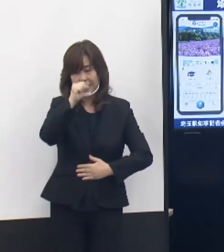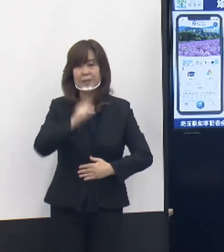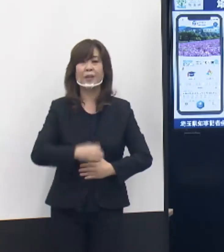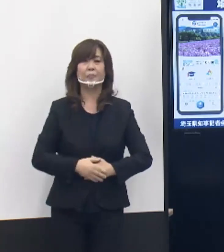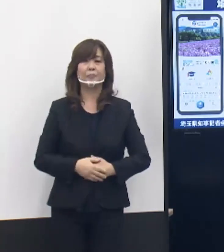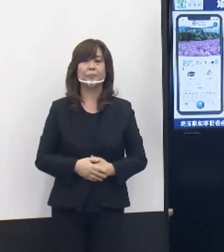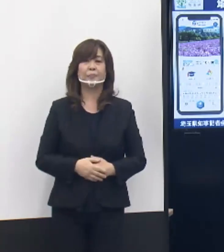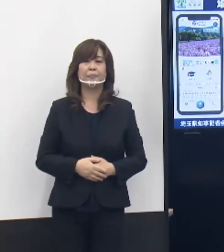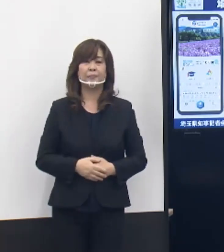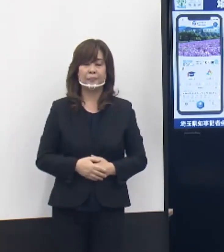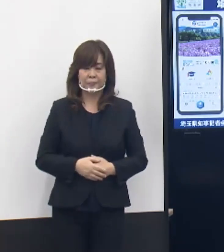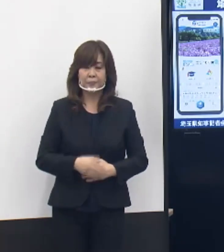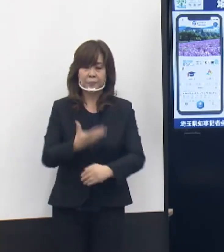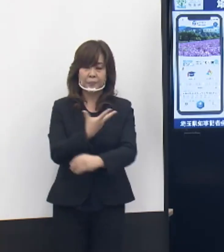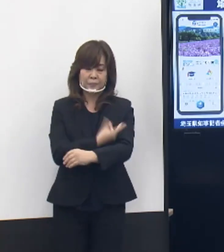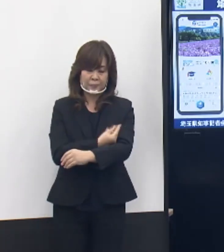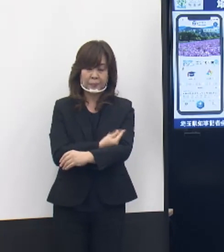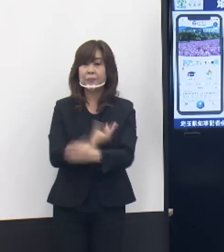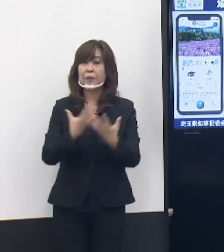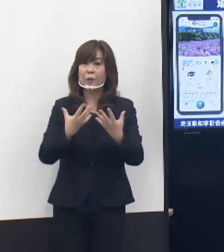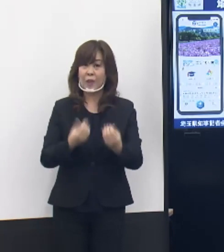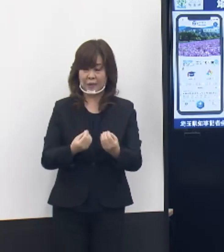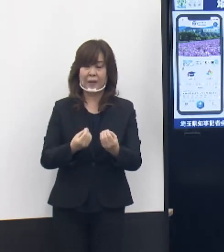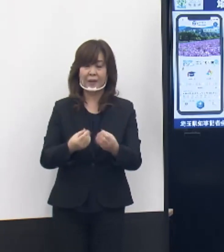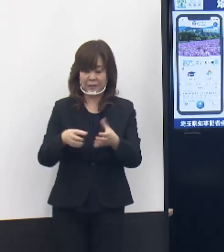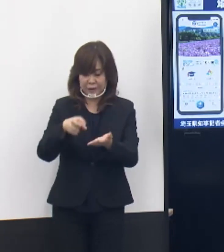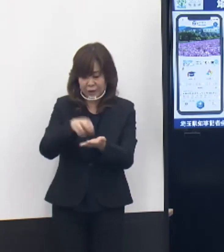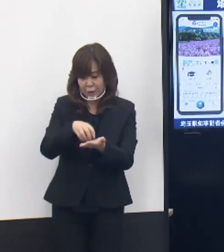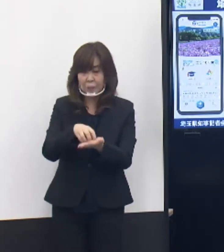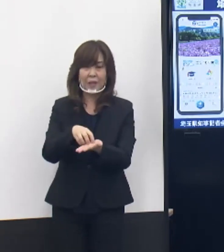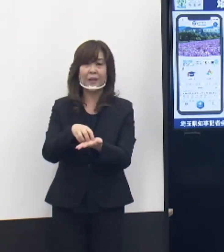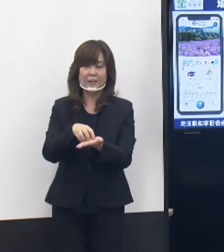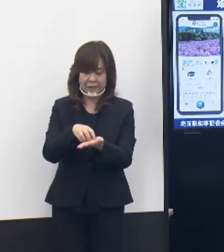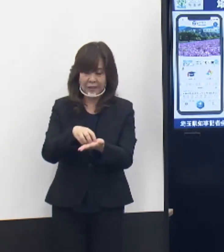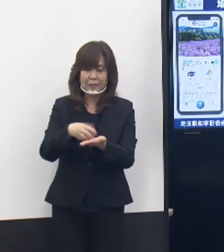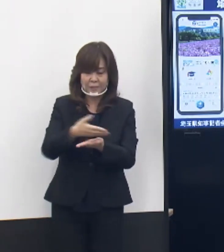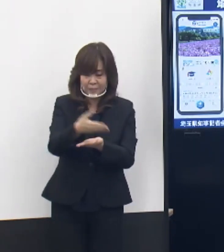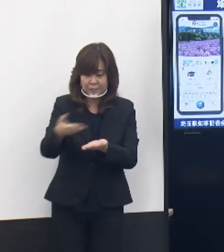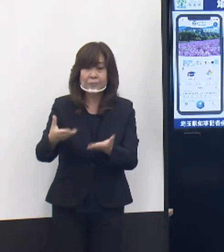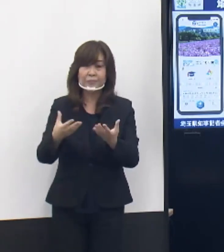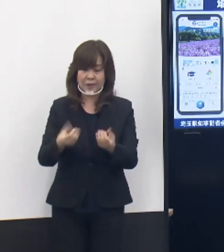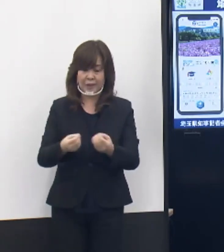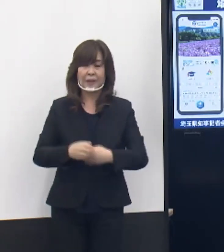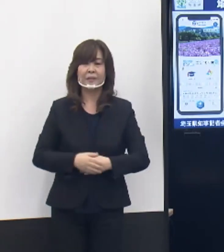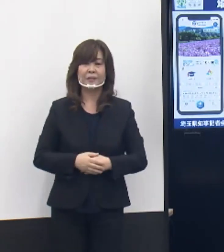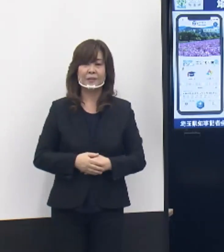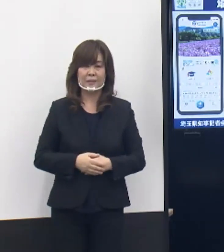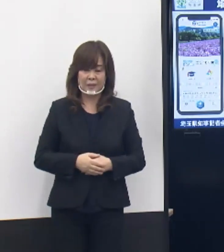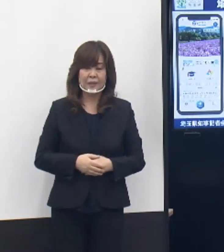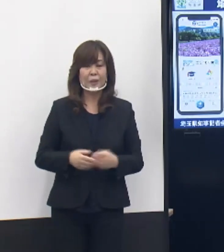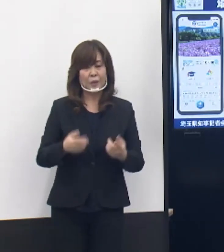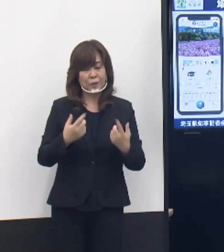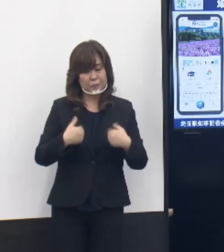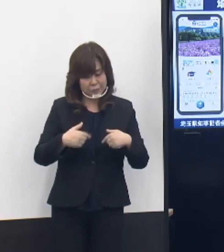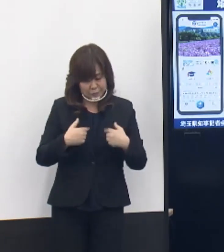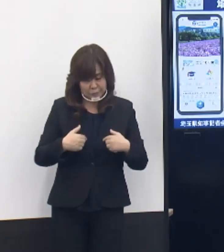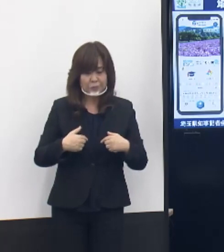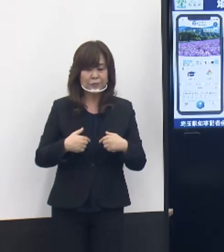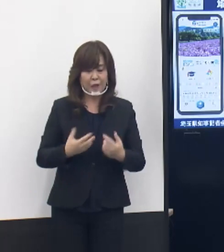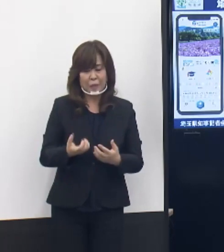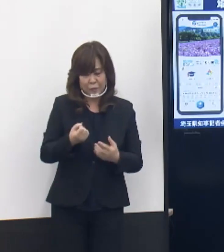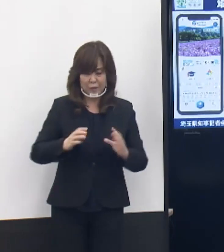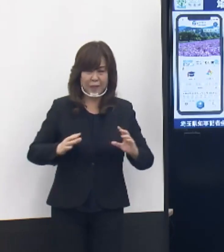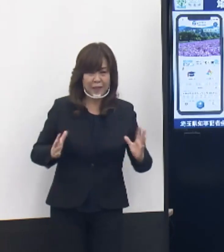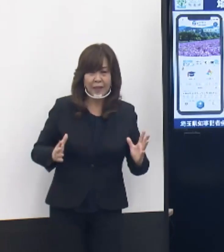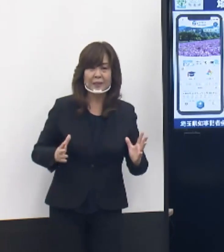とおられて接種済証を、得られた。それから今申し上げたように、普段持ってない方の方が多いんだと思うんですね、接種済証。これ